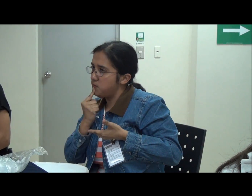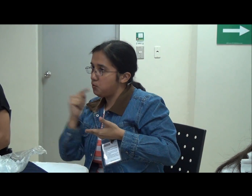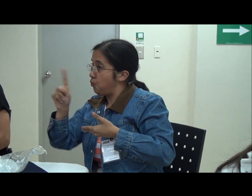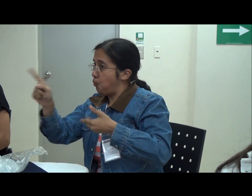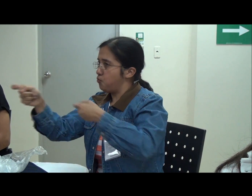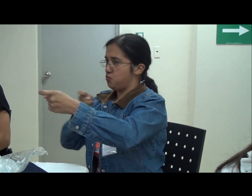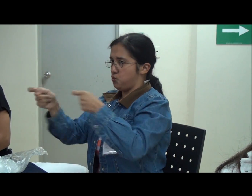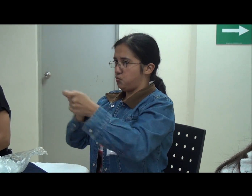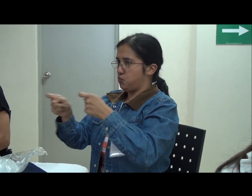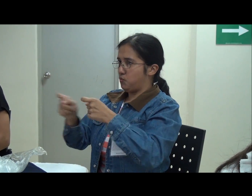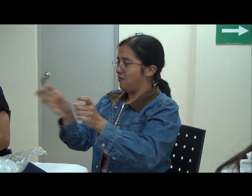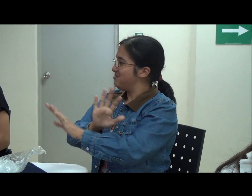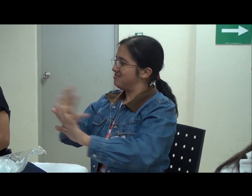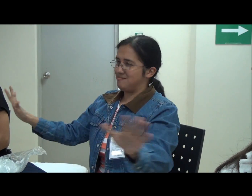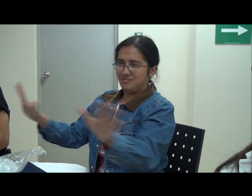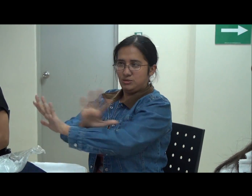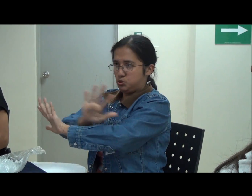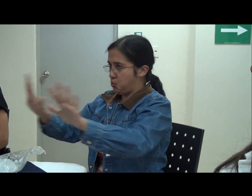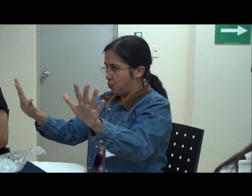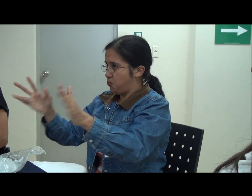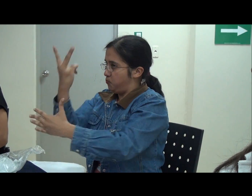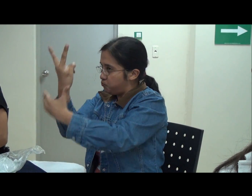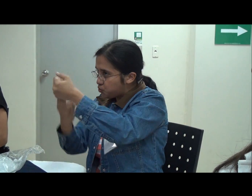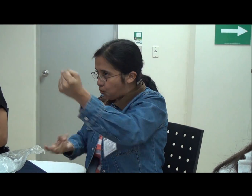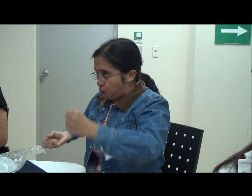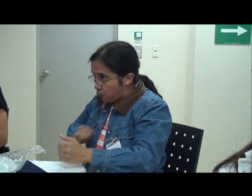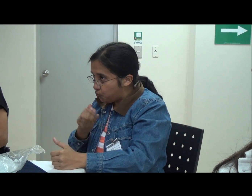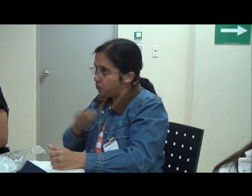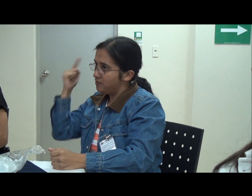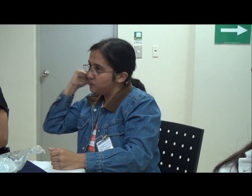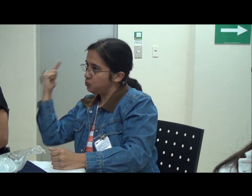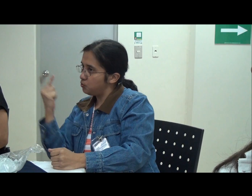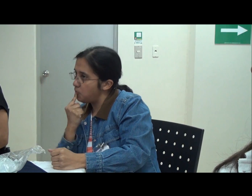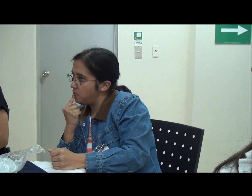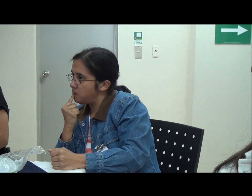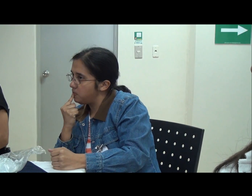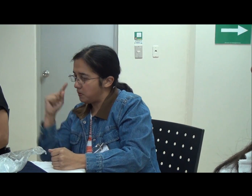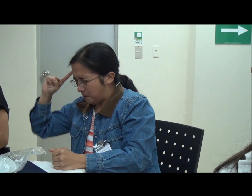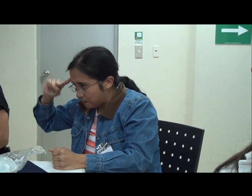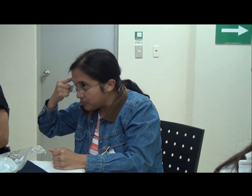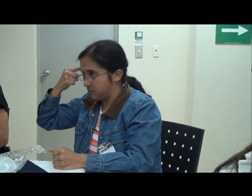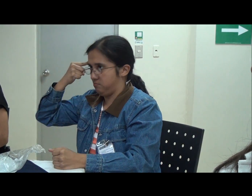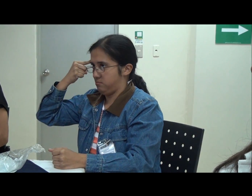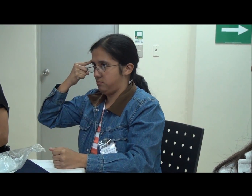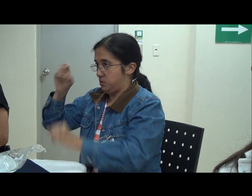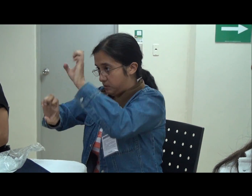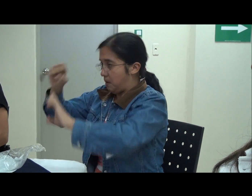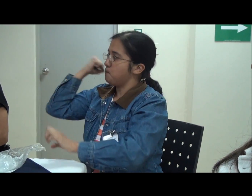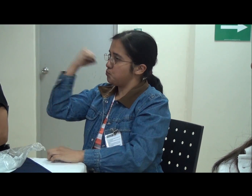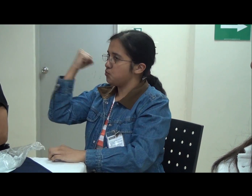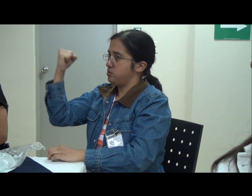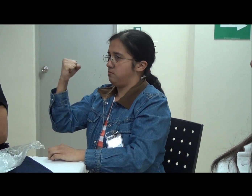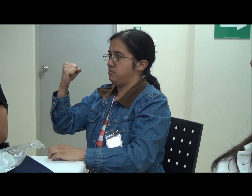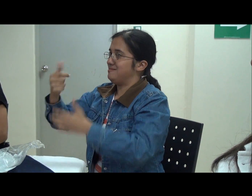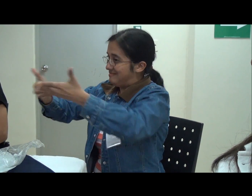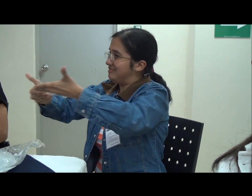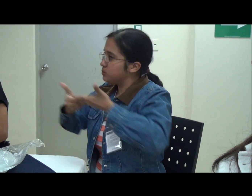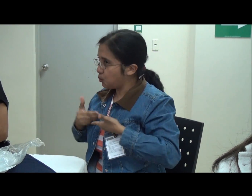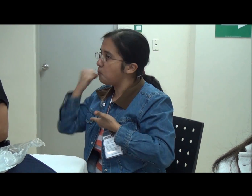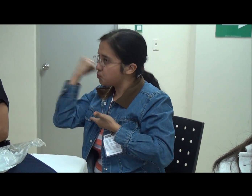y debe de respetar, de no controlar a la persona sorda porque es un derecho, y eso es muy